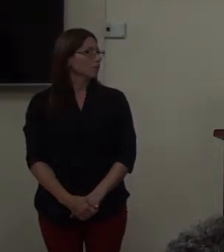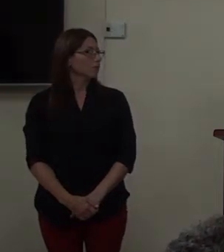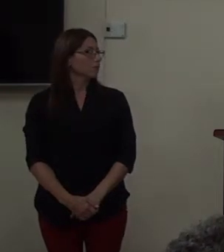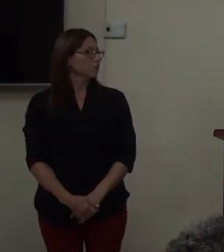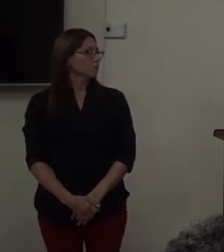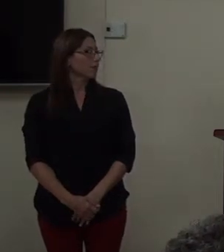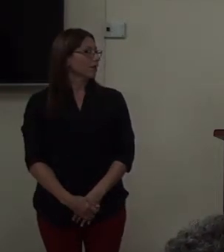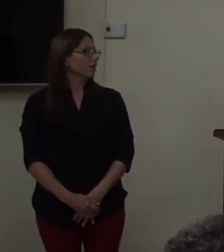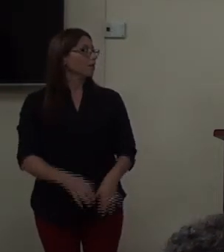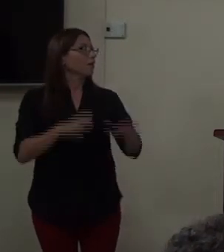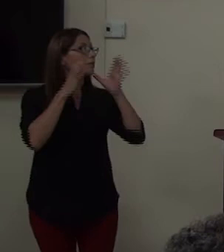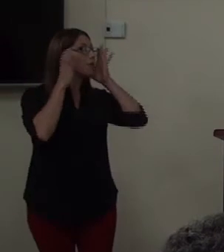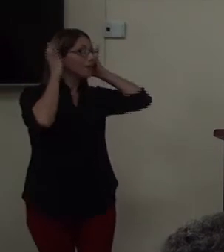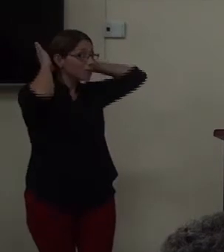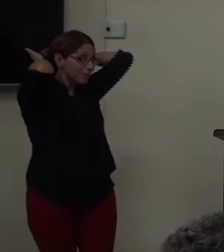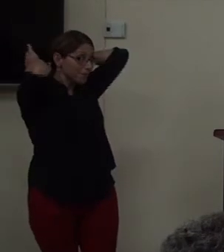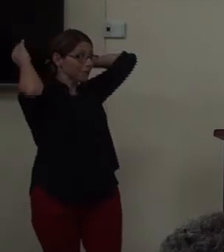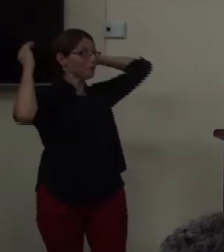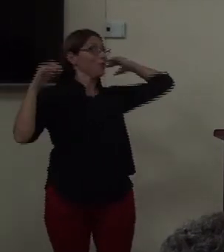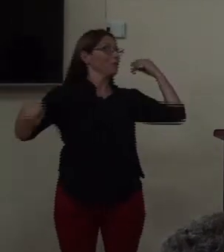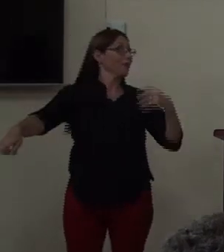Contesto, Antonio. Contesto.